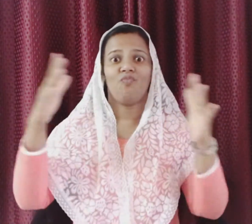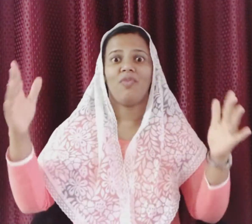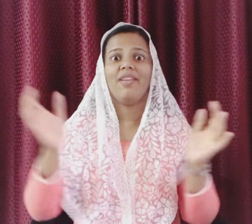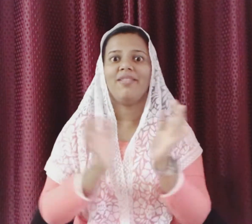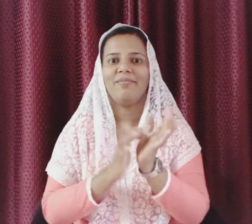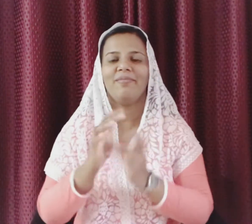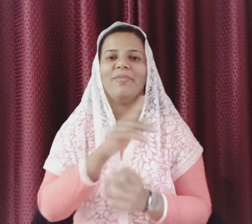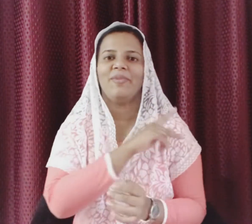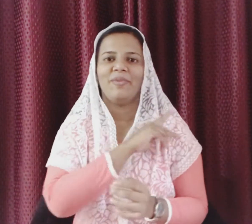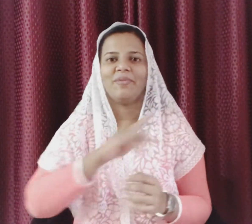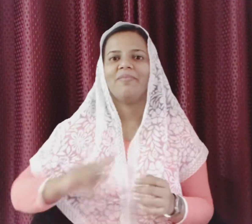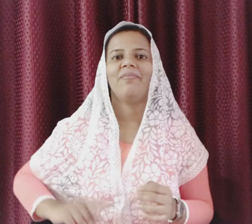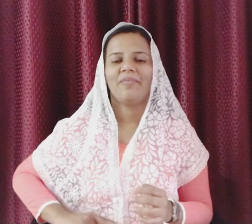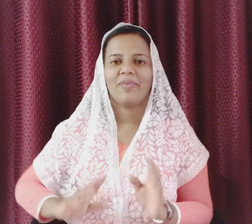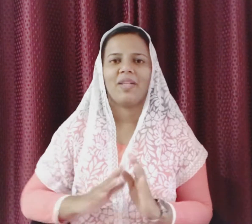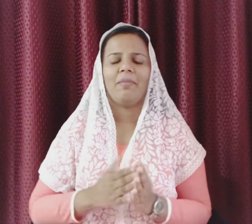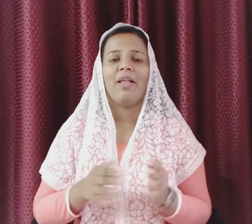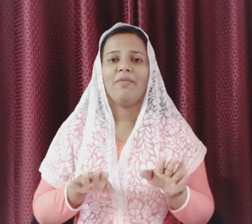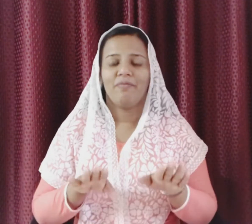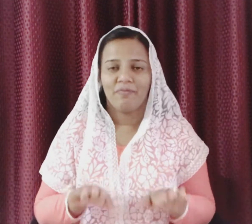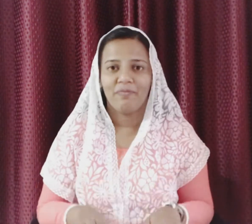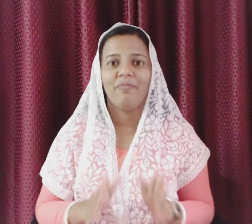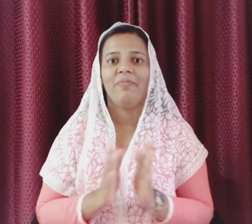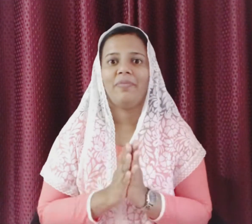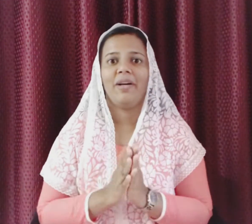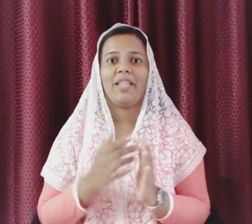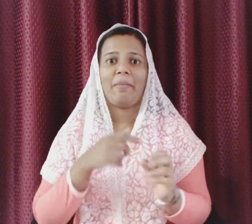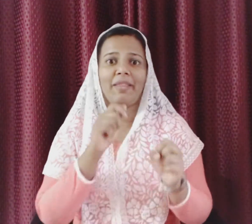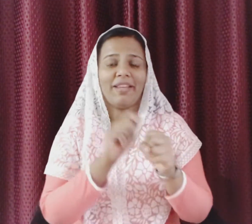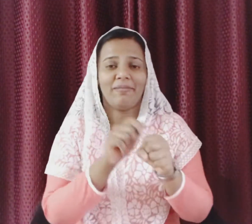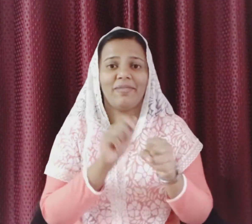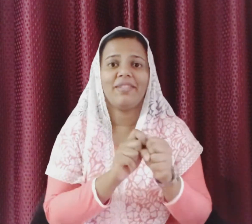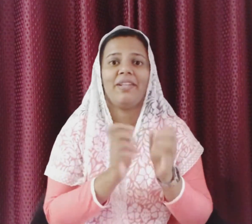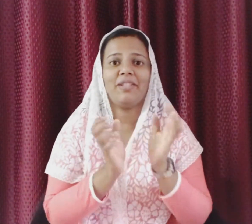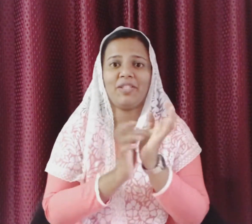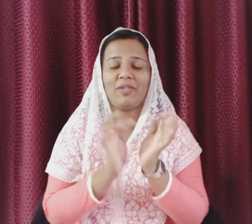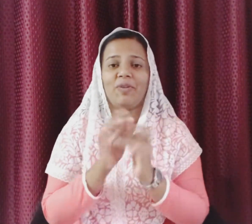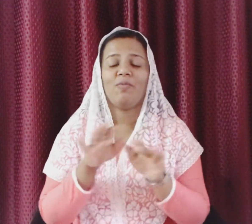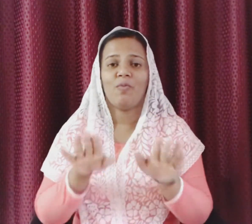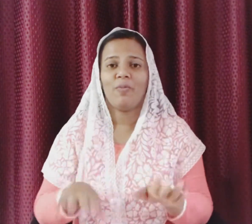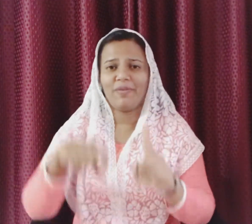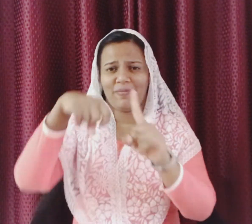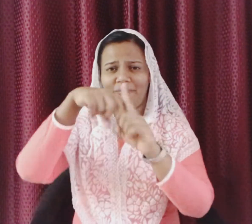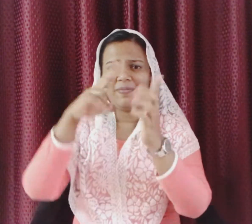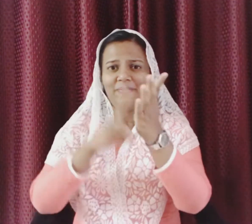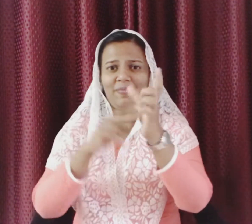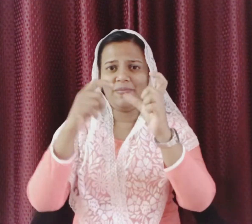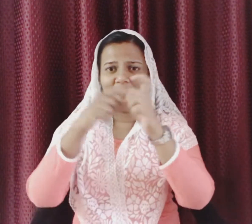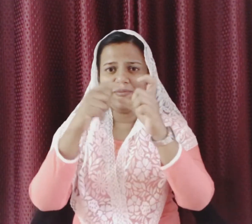മഹാരാജാവ് തന്നെ. വരുവിൻ, നാം വണങ്ങി നമസ്കരിക്കുക. നമ്മെ നിർമ്മിച്ച നമ്മുടെ കർത്താവിൻ്റെ മുമ്പിൽ മുട്ടുകുത്തുക. അവൻ